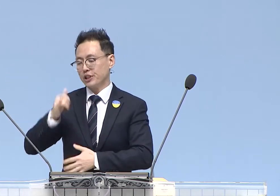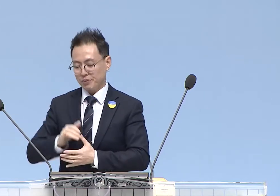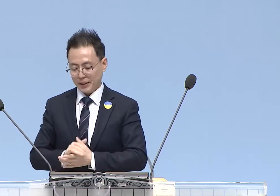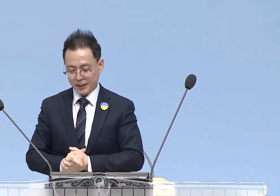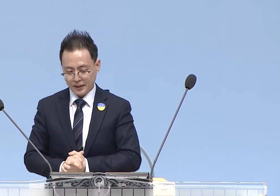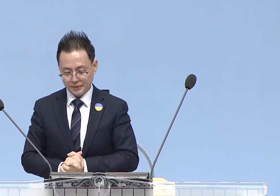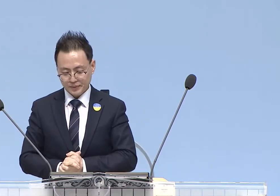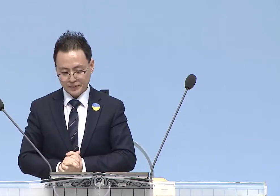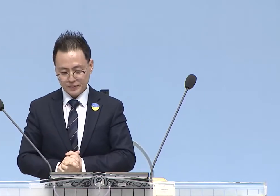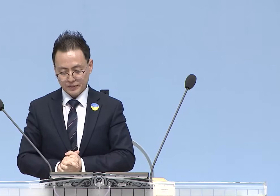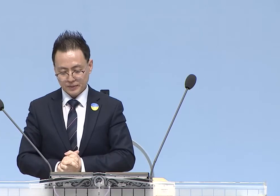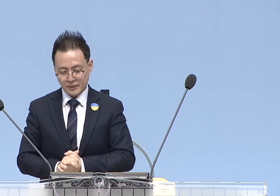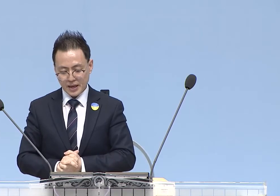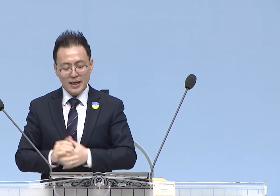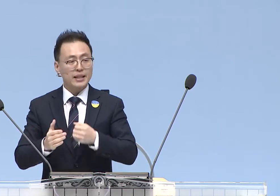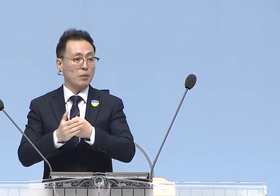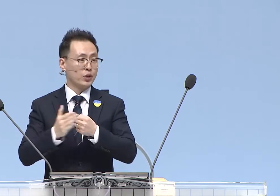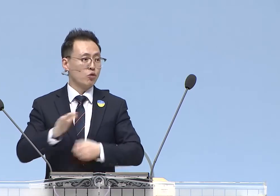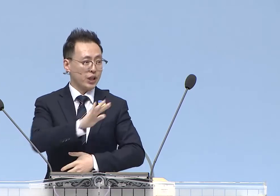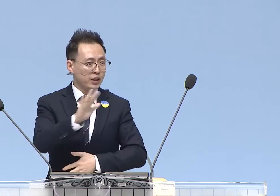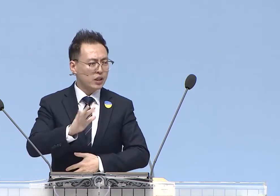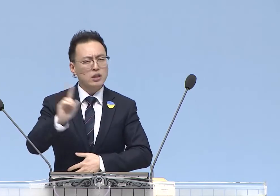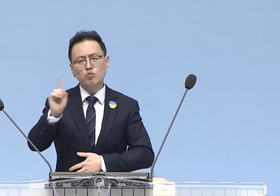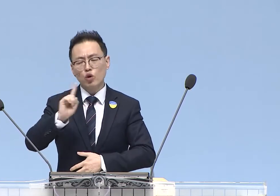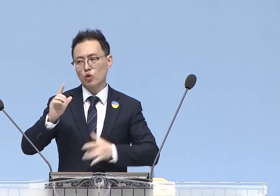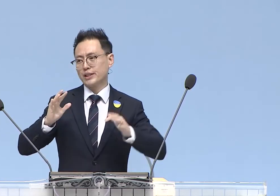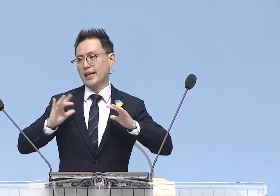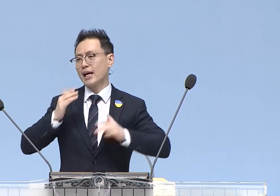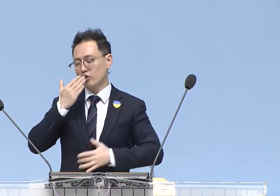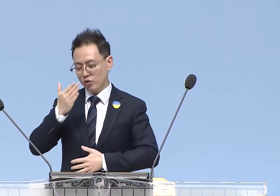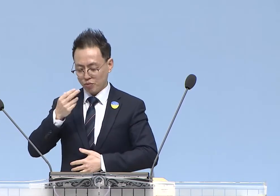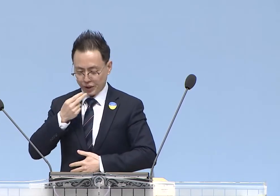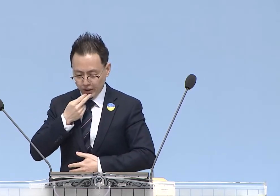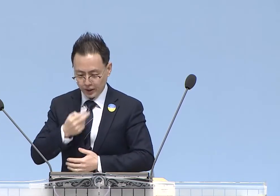있습니다. 때문에 우리는 그 무엇도 자랑할 수 없고요,